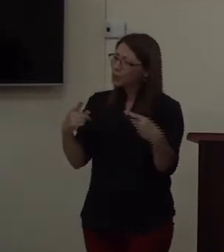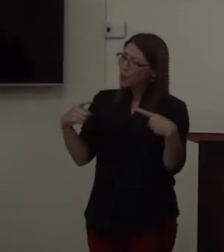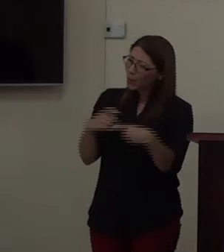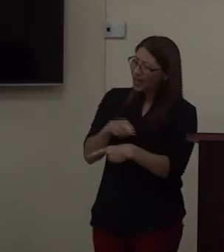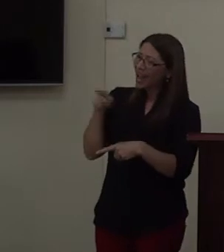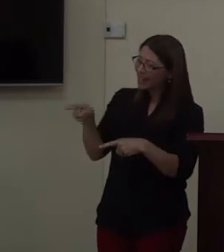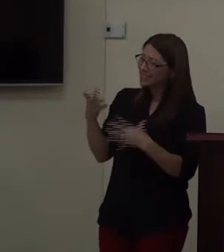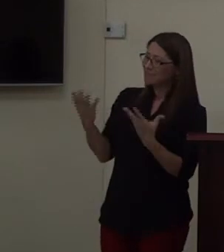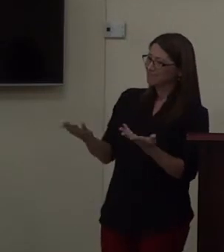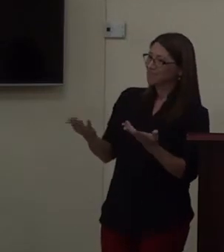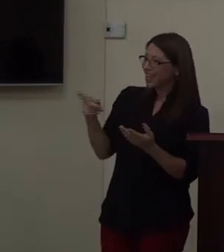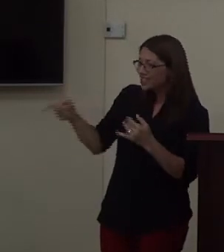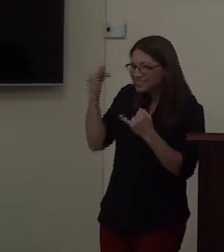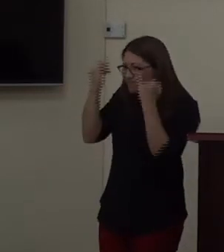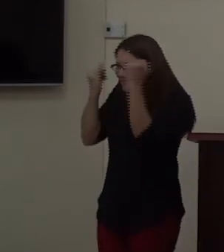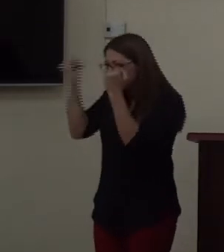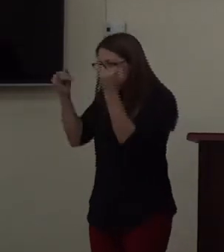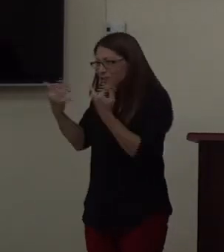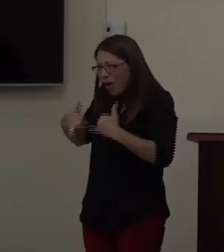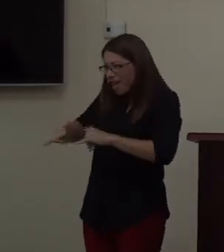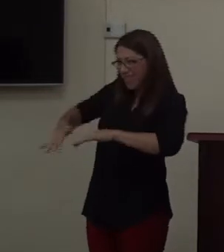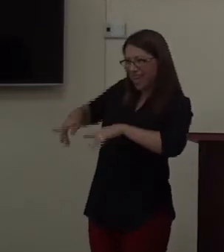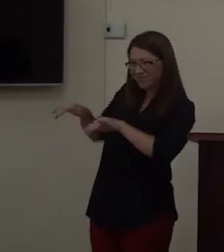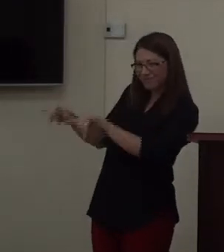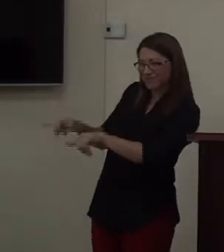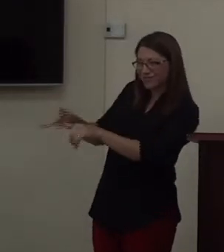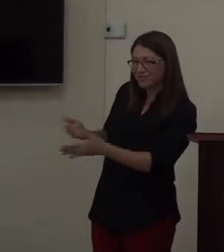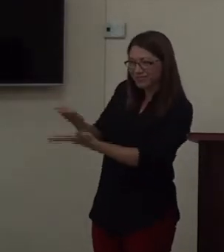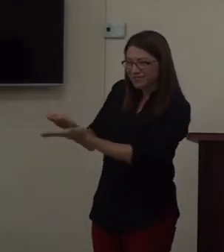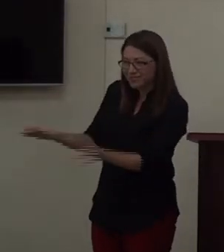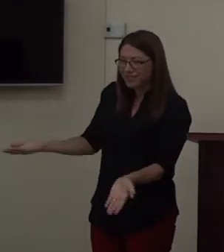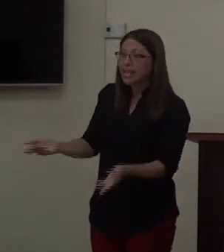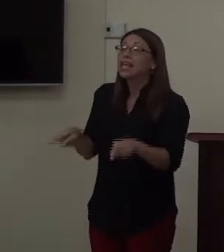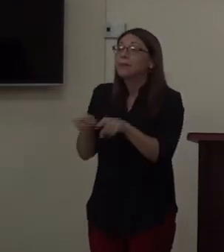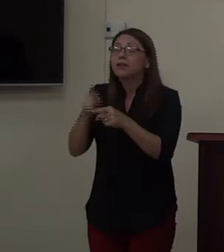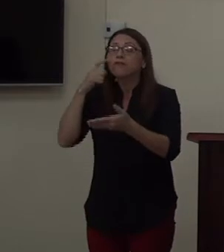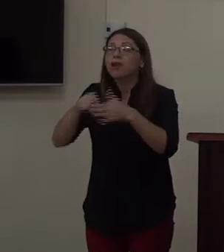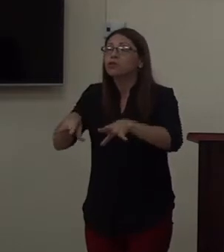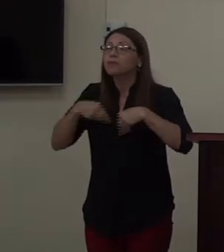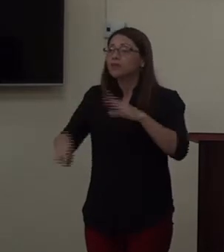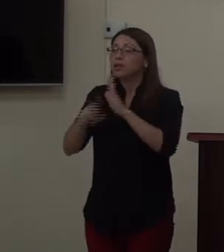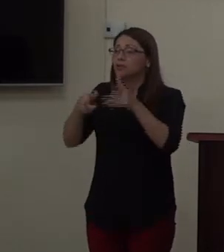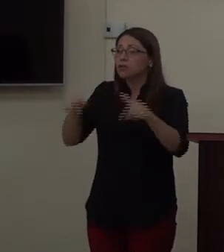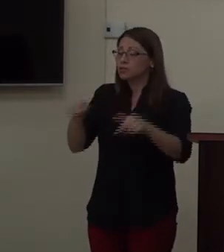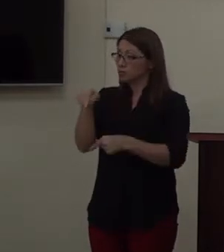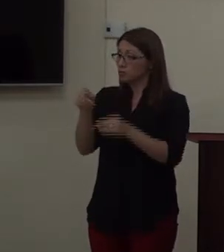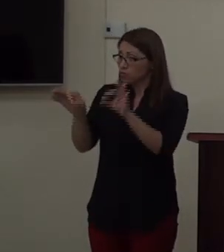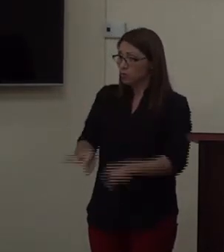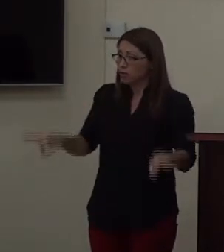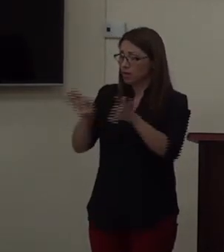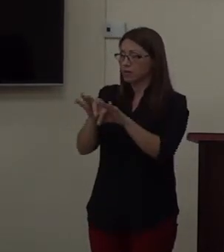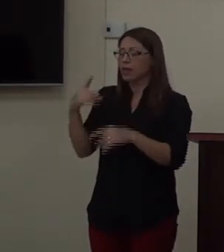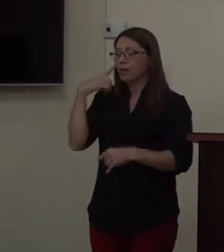esta valoración de estas ideologías que están ahí todavía funcionando. Y luego el reconocimiento de derechos lingüísticos, esto es muy importante,